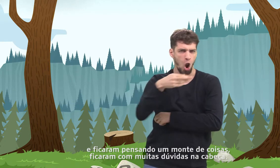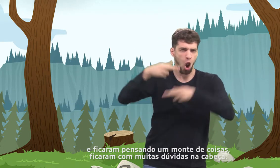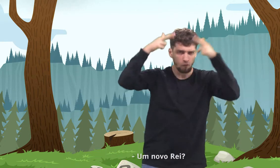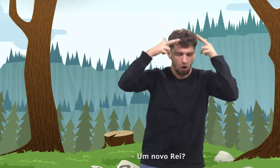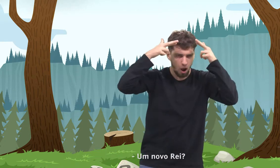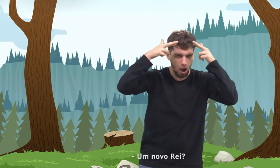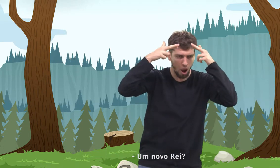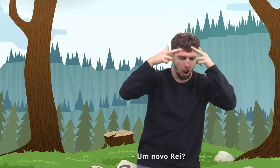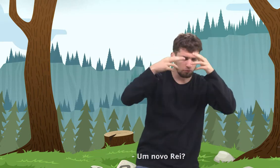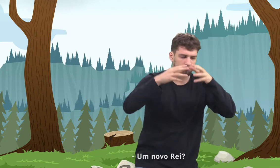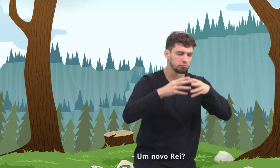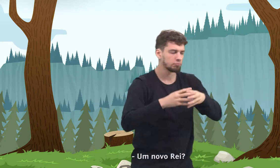cabeça no rei